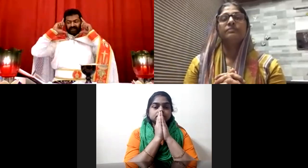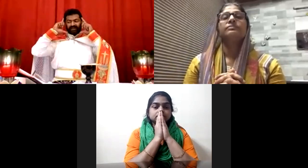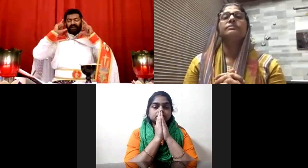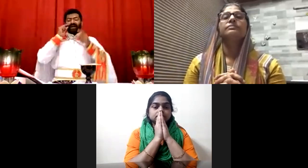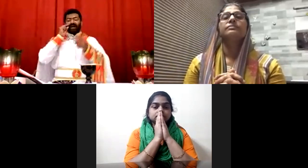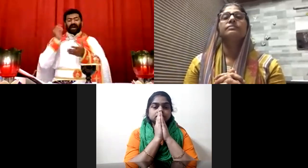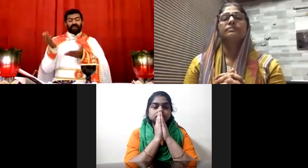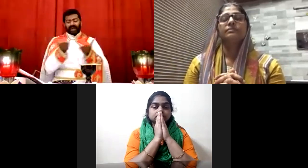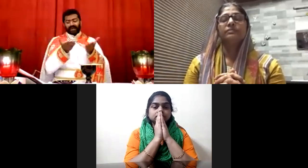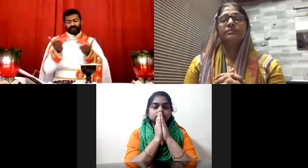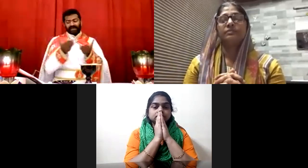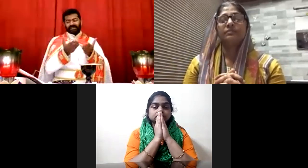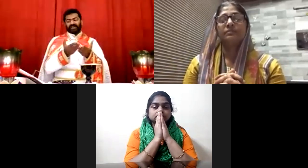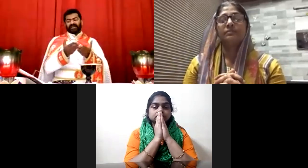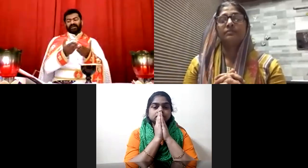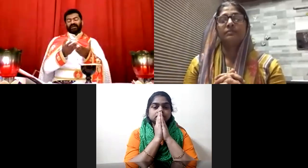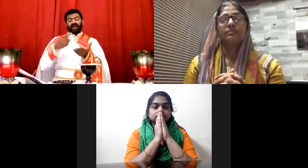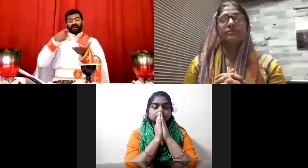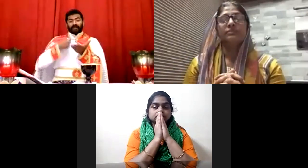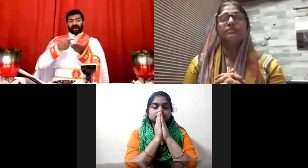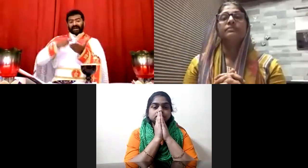സമർപ്പിതർ, അൽമായ പ്രേക്ഷിതർ,